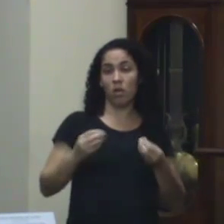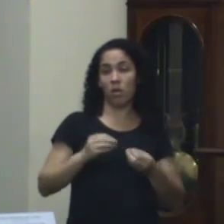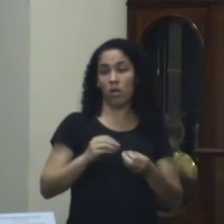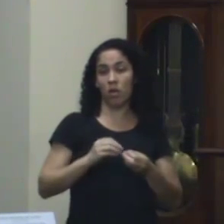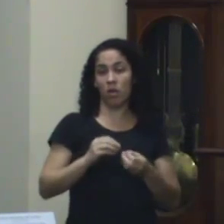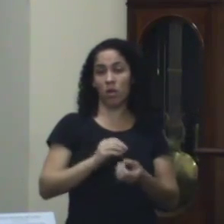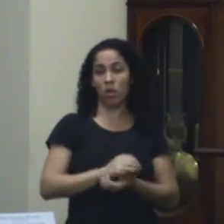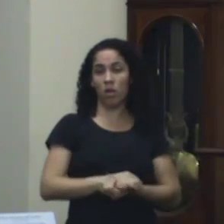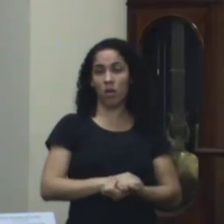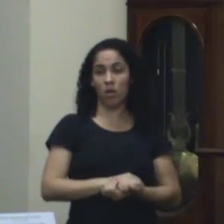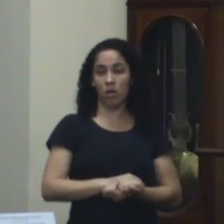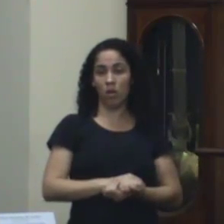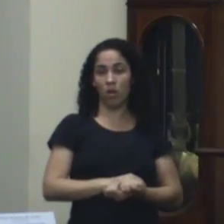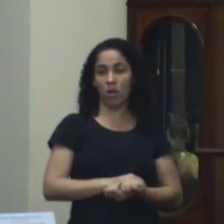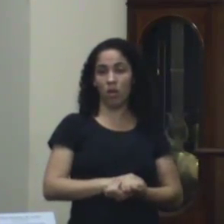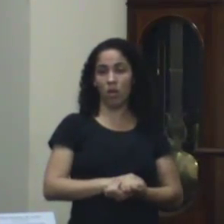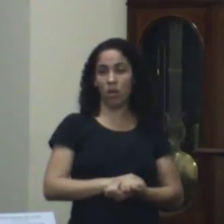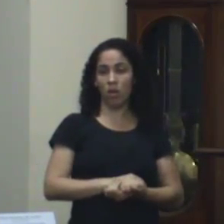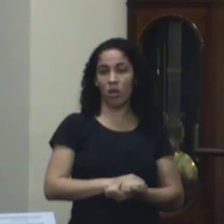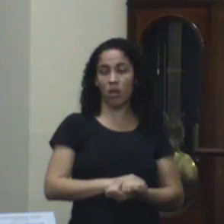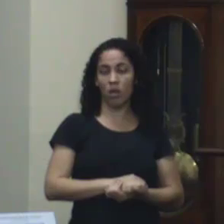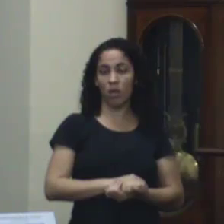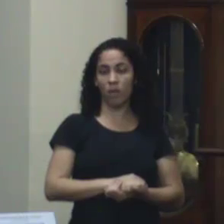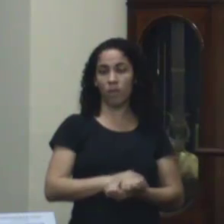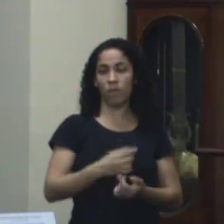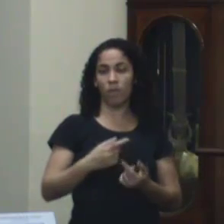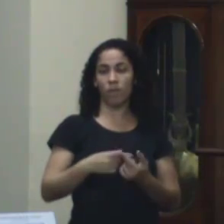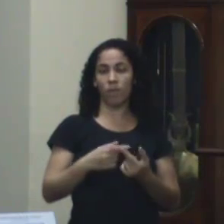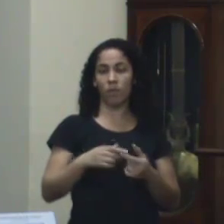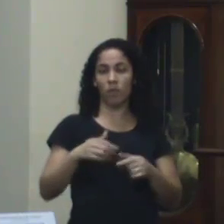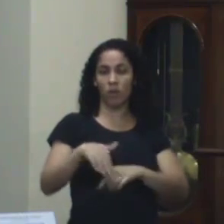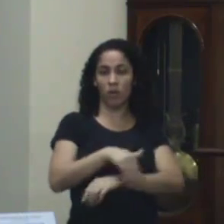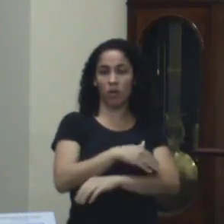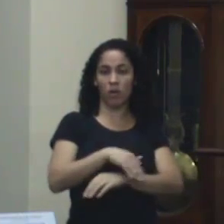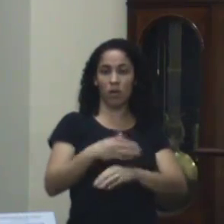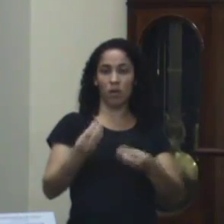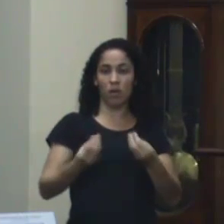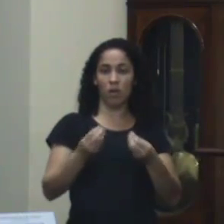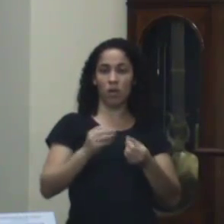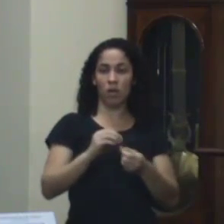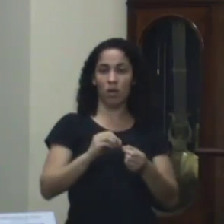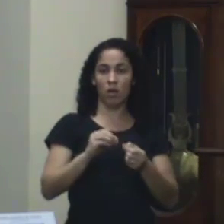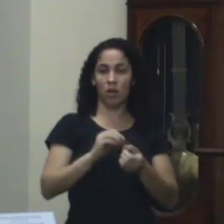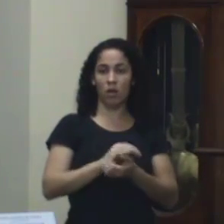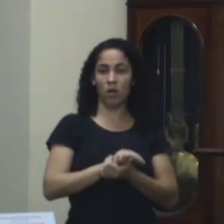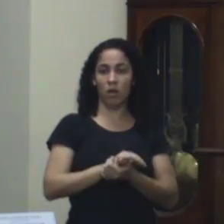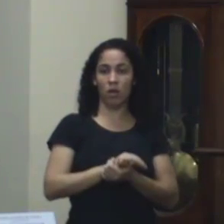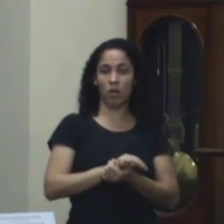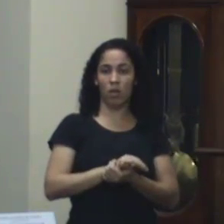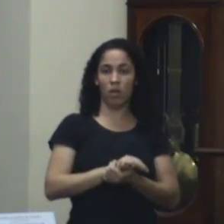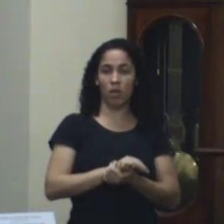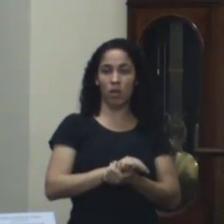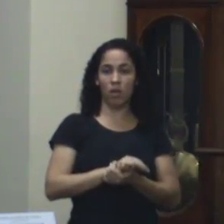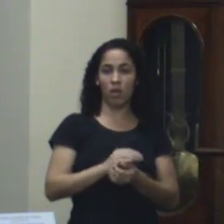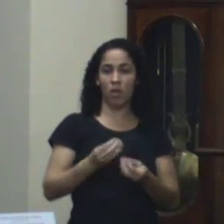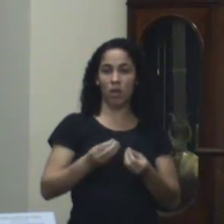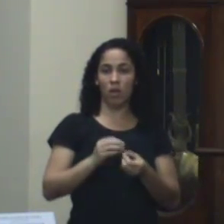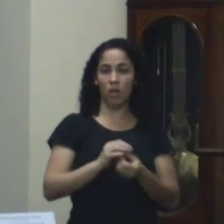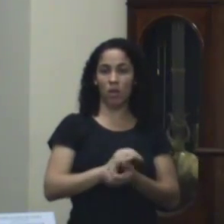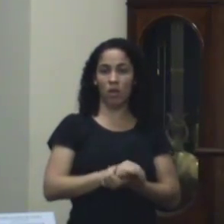falando. Porque são ruas que não têm esse tipo de tratamento, não tem saneamento, não tem